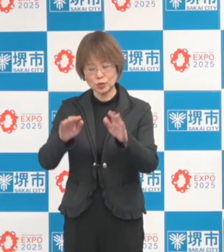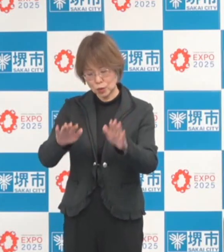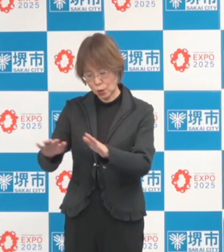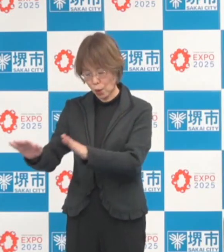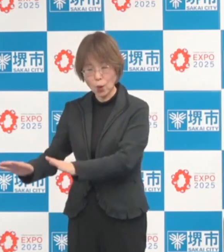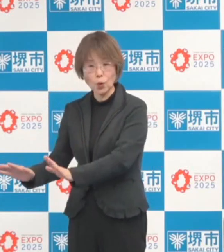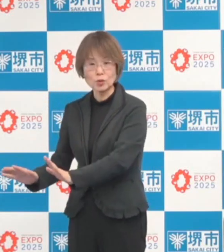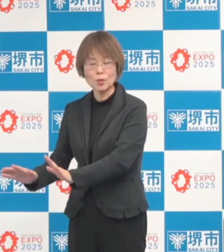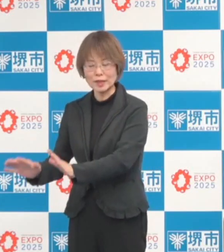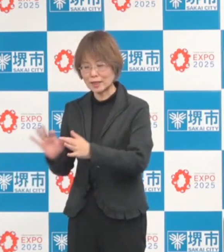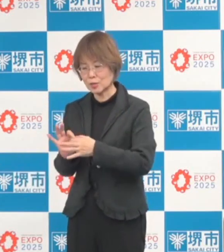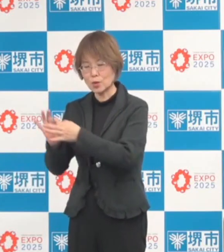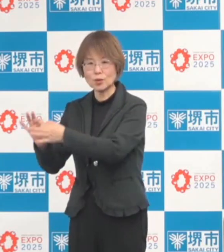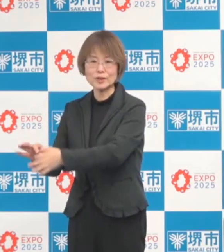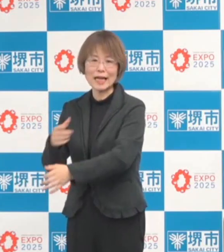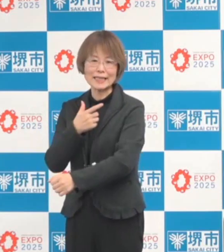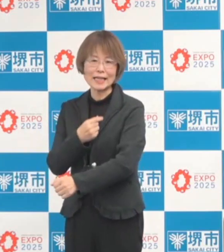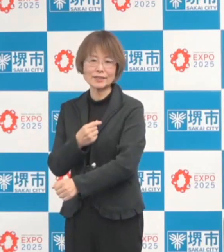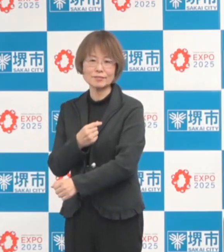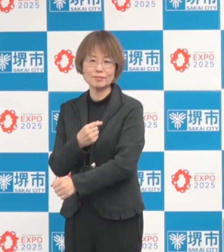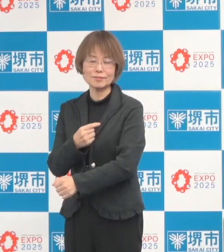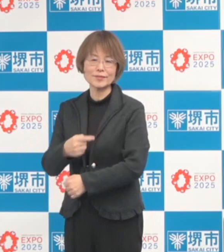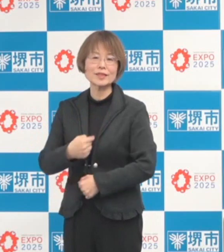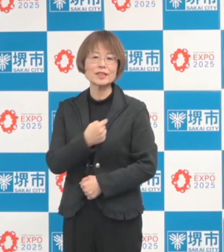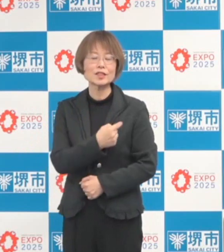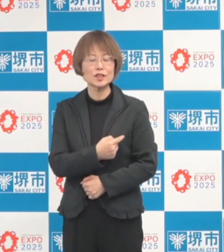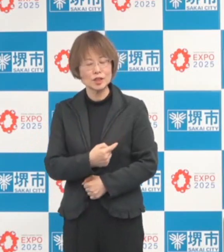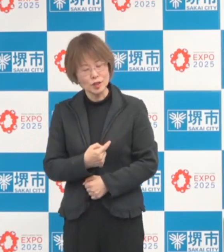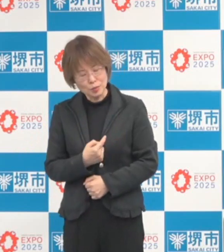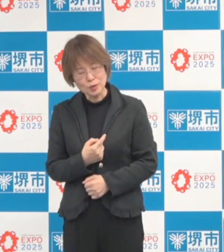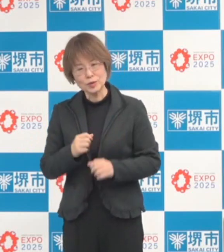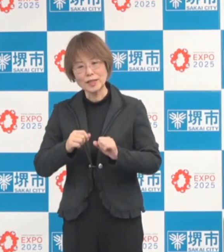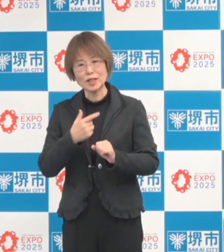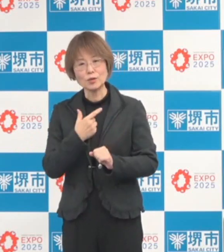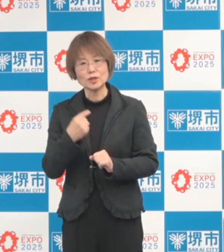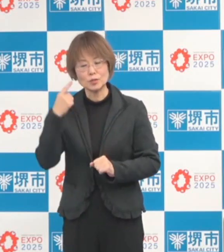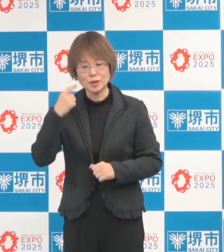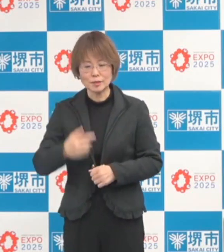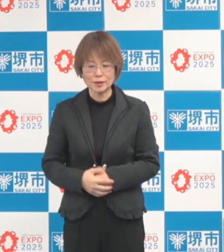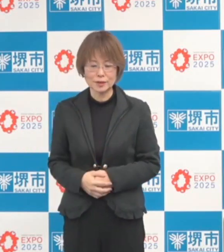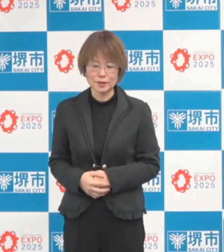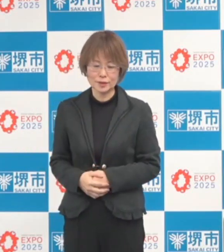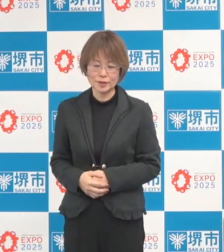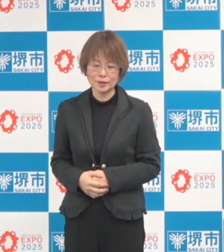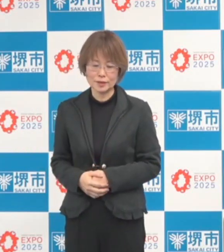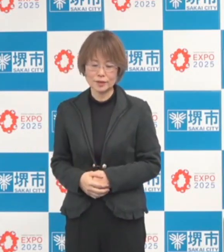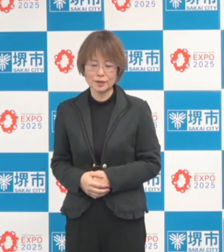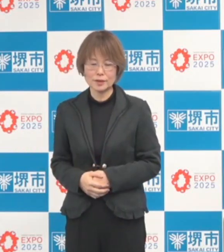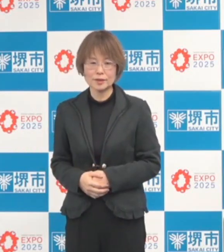り伝えていきたいという意識を高めていただきたいと考えております。